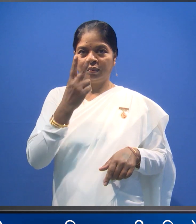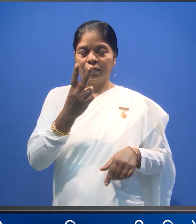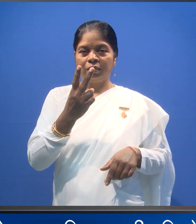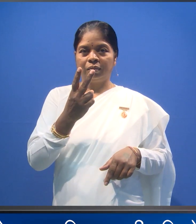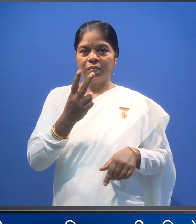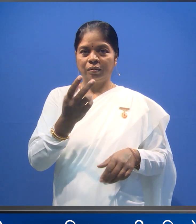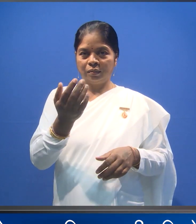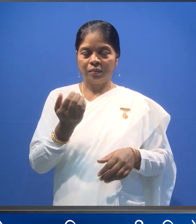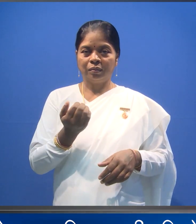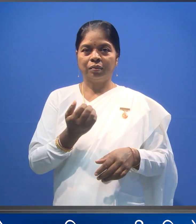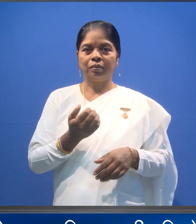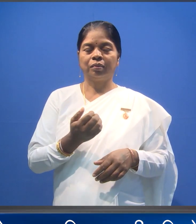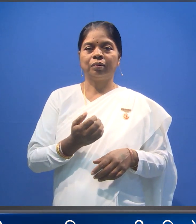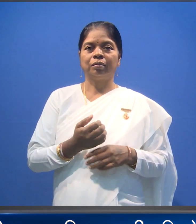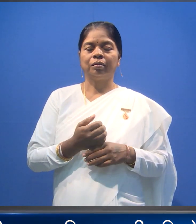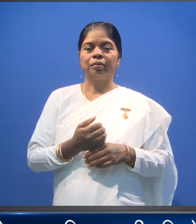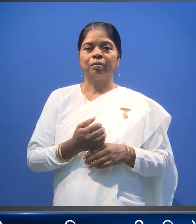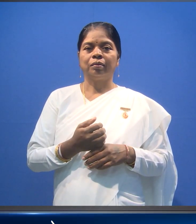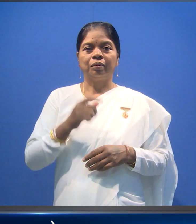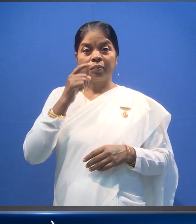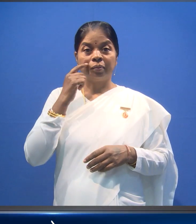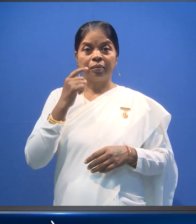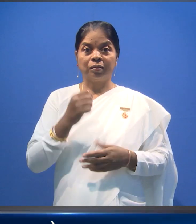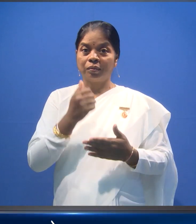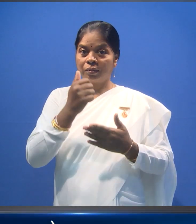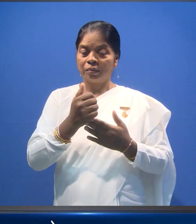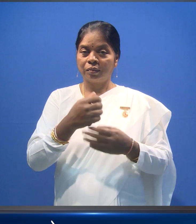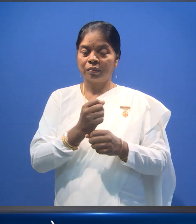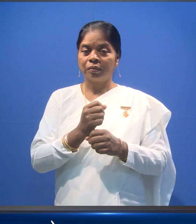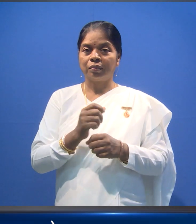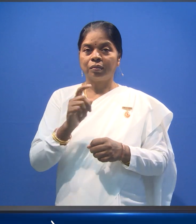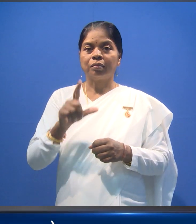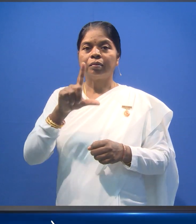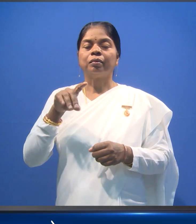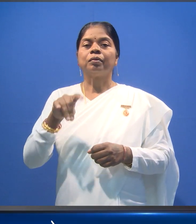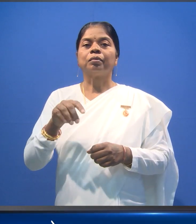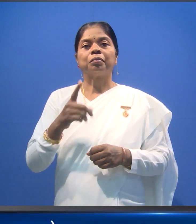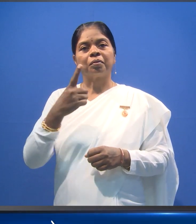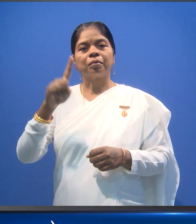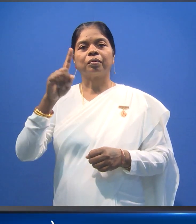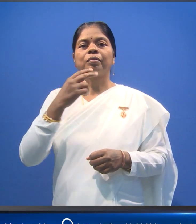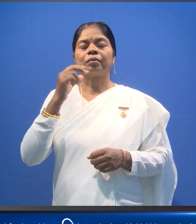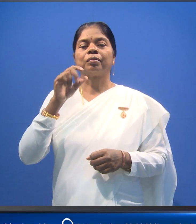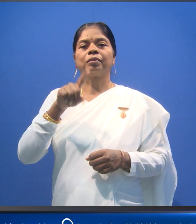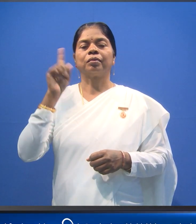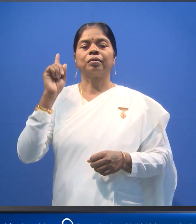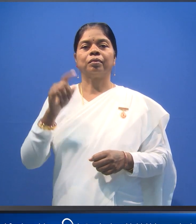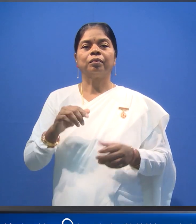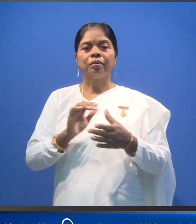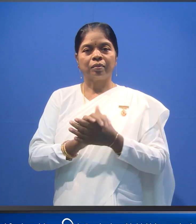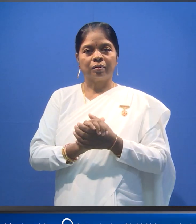दृष्टिकोनाचा स्वीकार केल्याने व्यक्ती नेतृत्व करण्याच्या कलेत निपुण होत जातो.